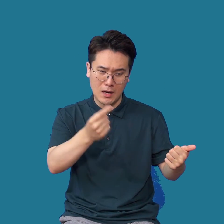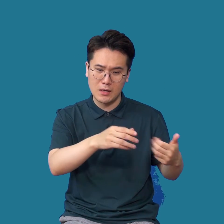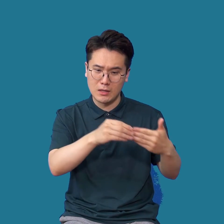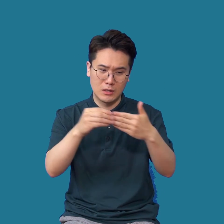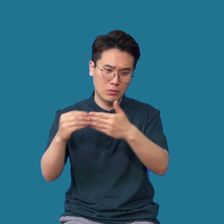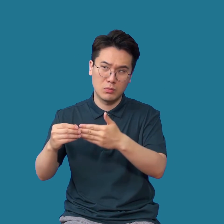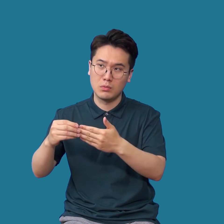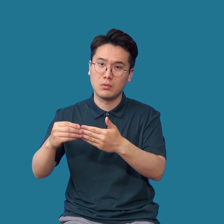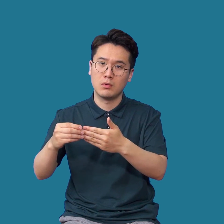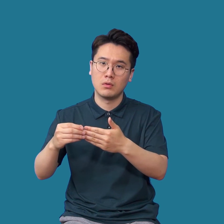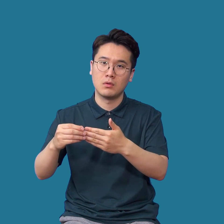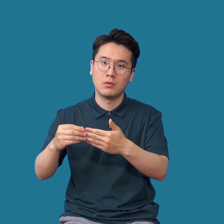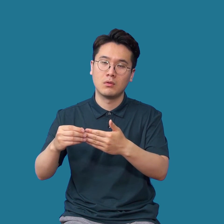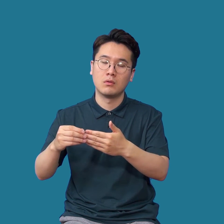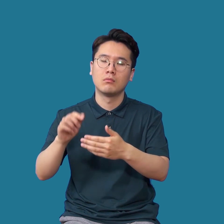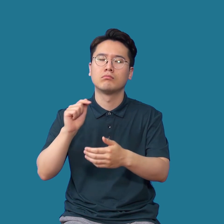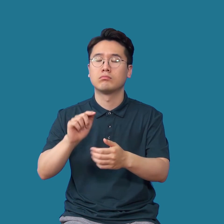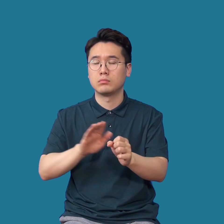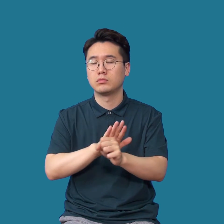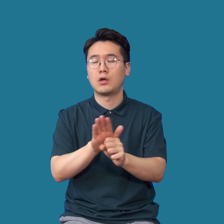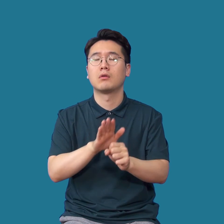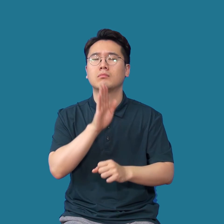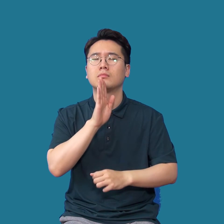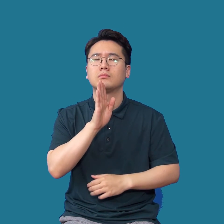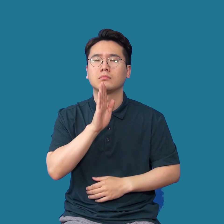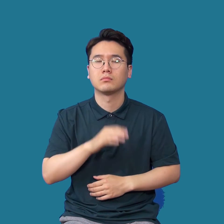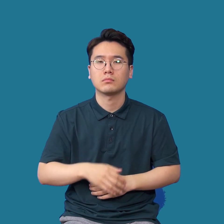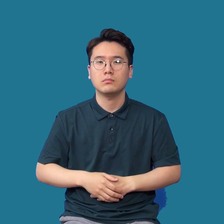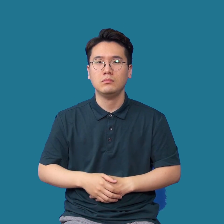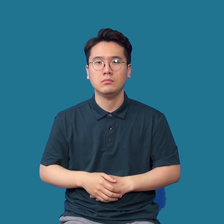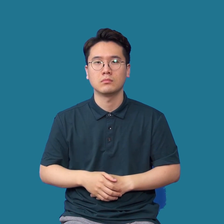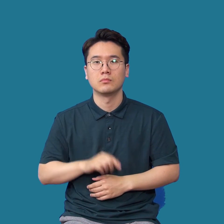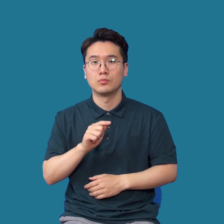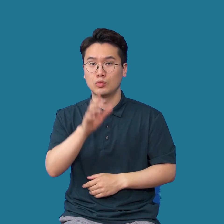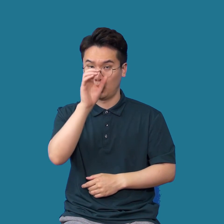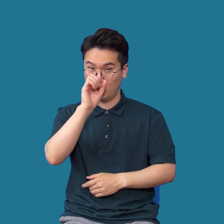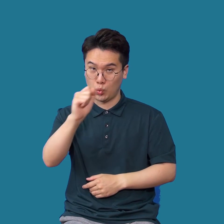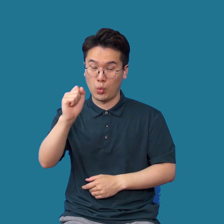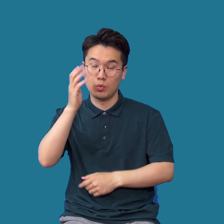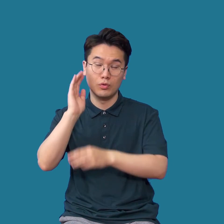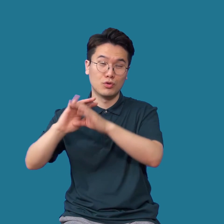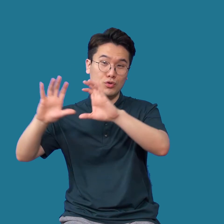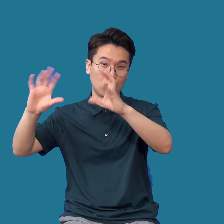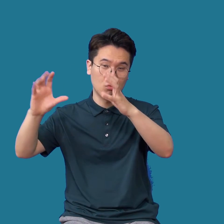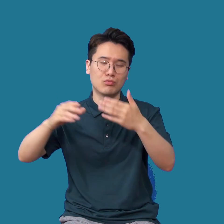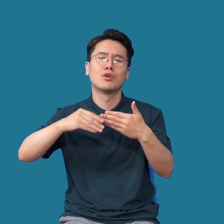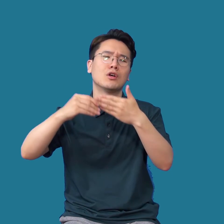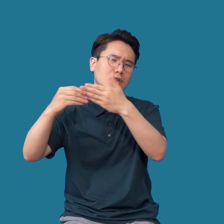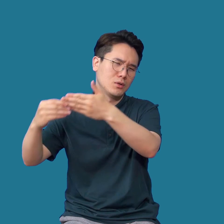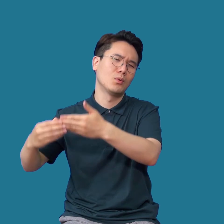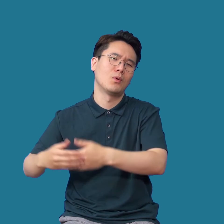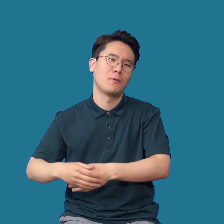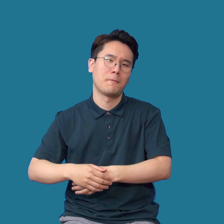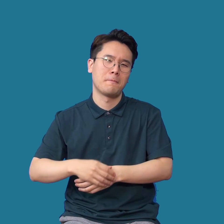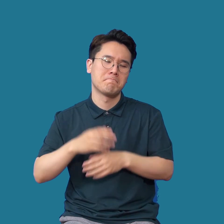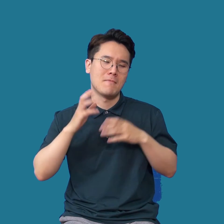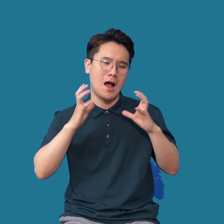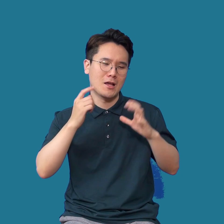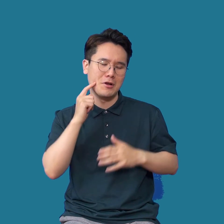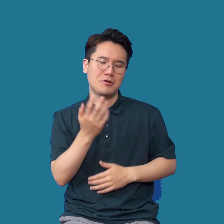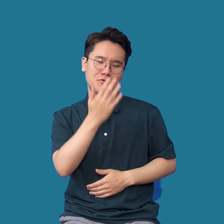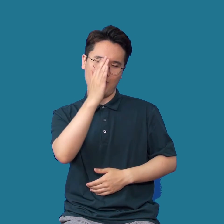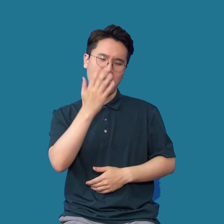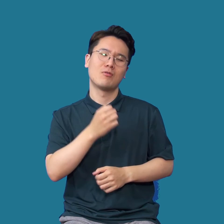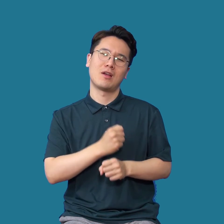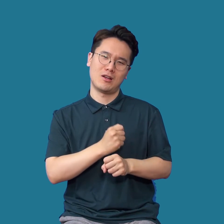사랑이지요. 아이를 그 좋은 천국으로 데려가신 것입니다. 아이를 영화롭게 하신 것입니다.